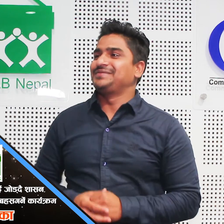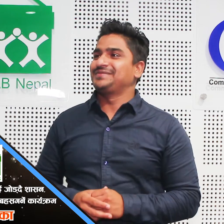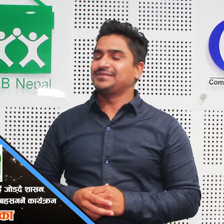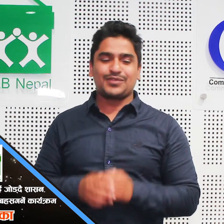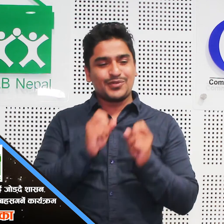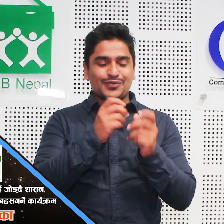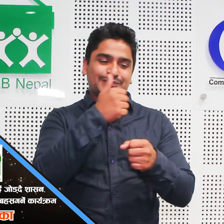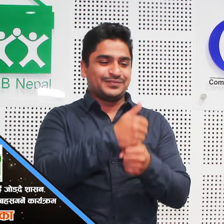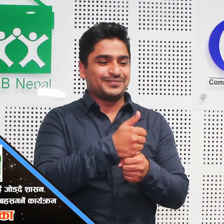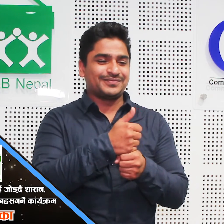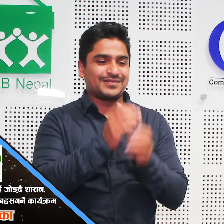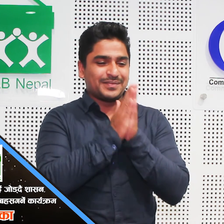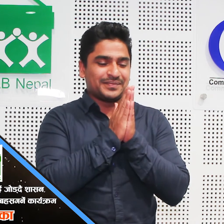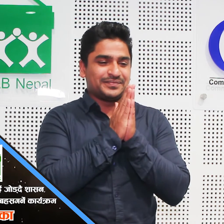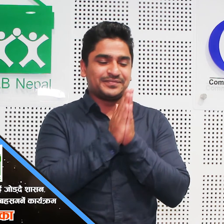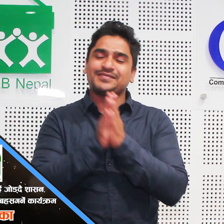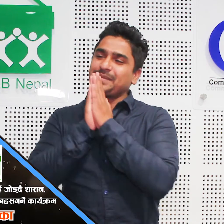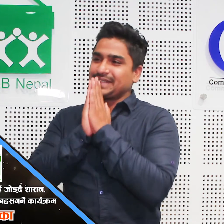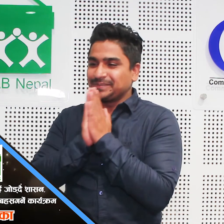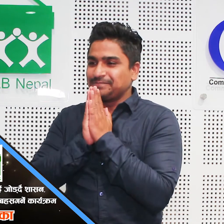हवस् अध्यक्षज्यू, नमस्कार। हवस् नमस्कार नमस्कार।